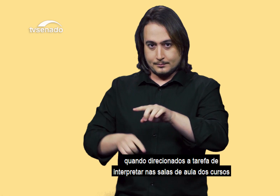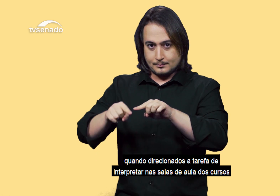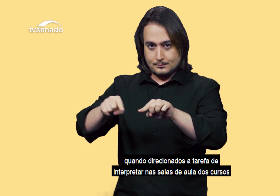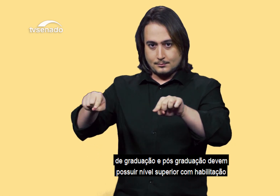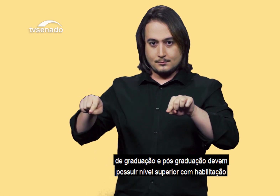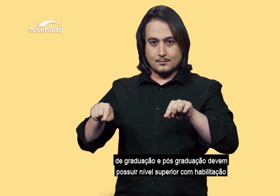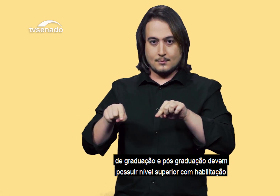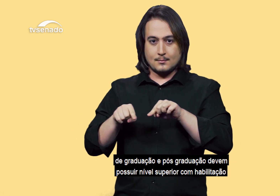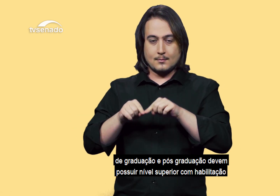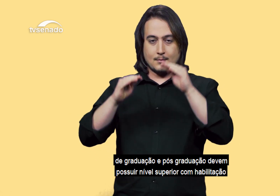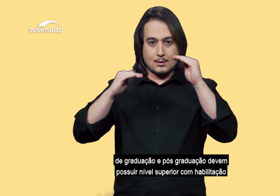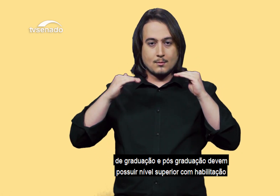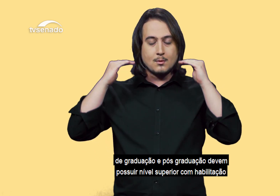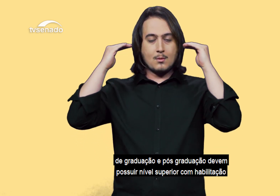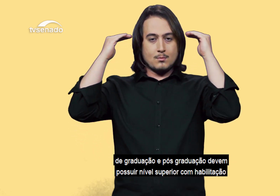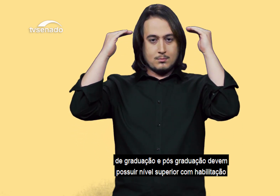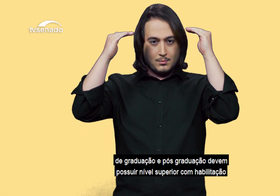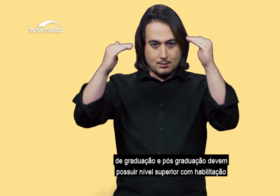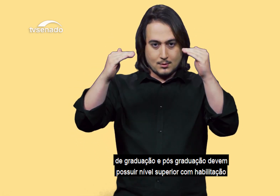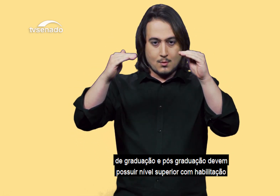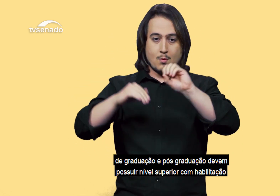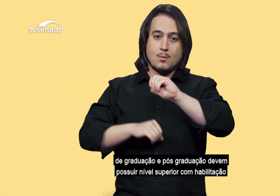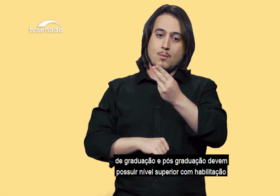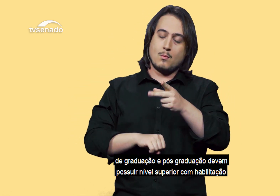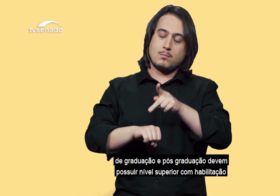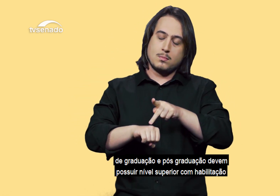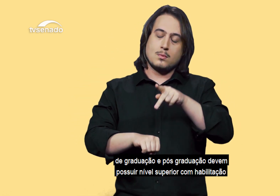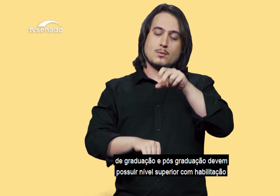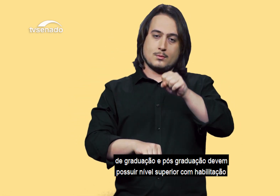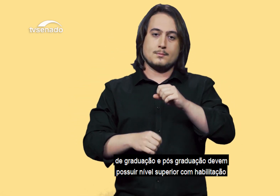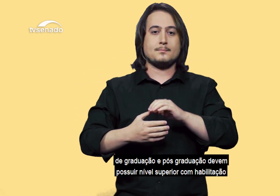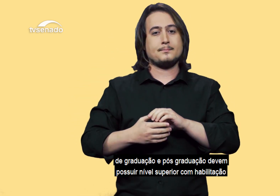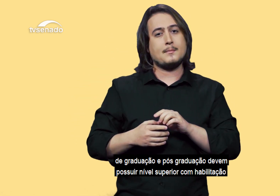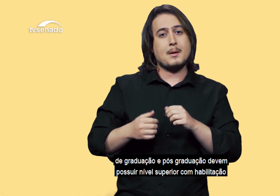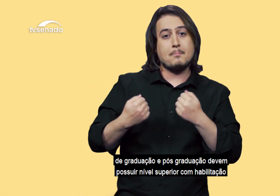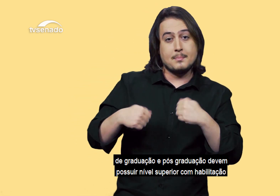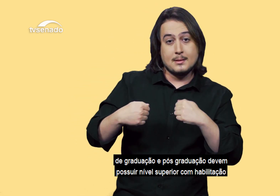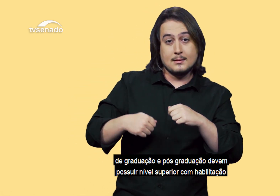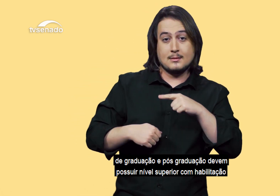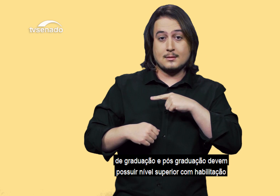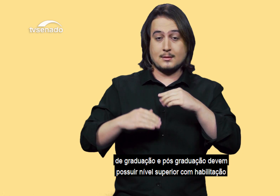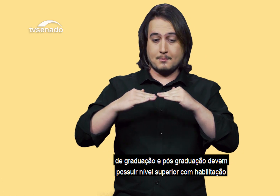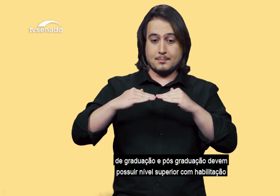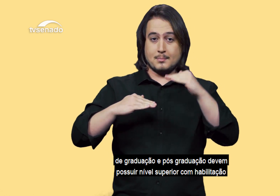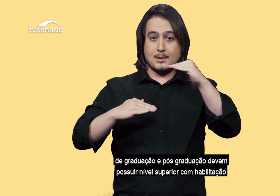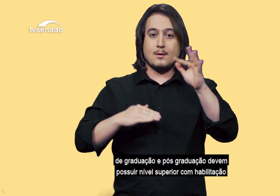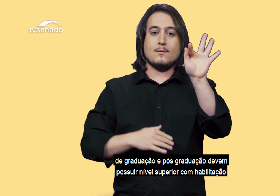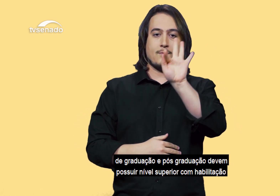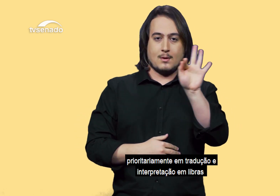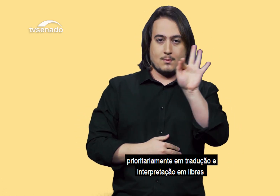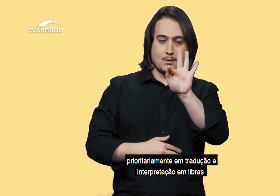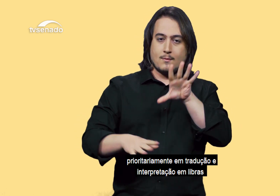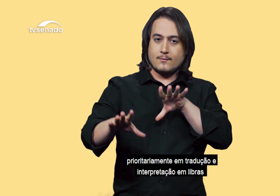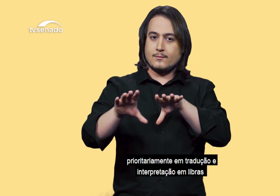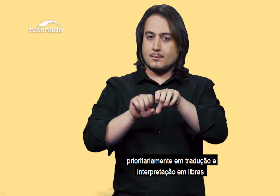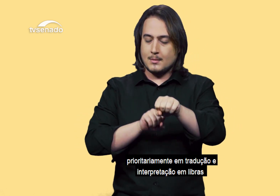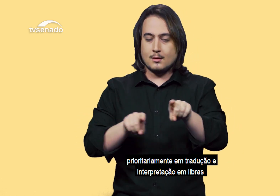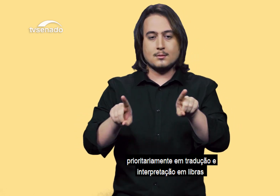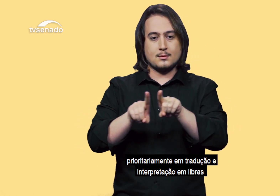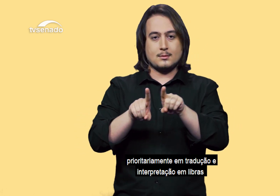de aula dos cursos de graduação e pós-graduação, devem possuir nível superior, com habilitação